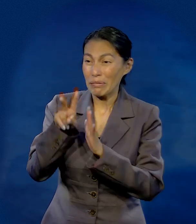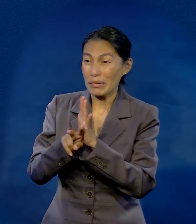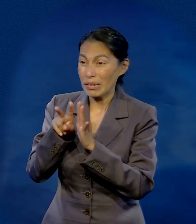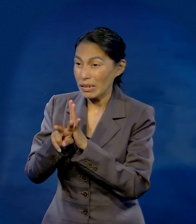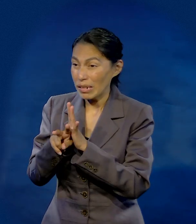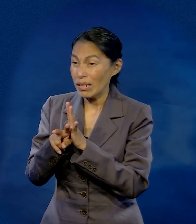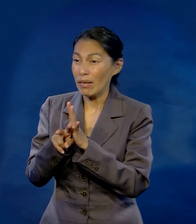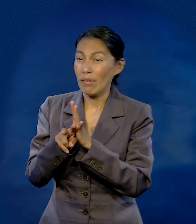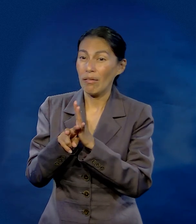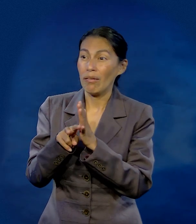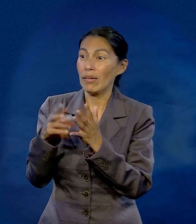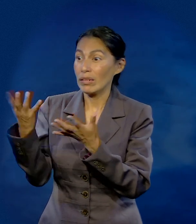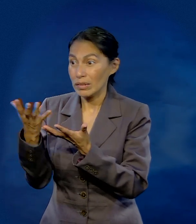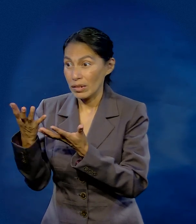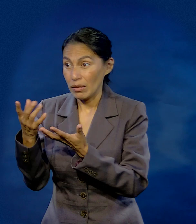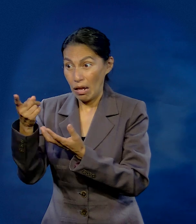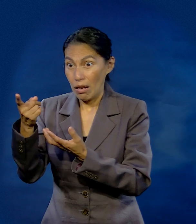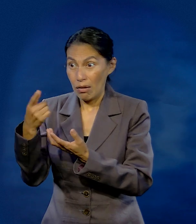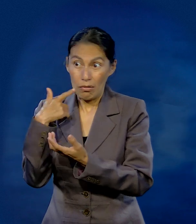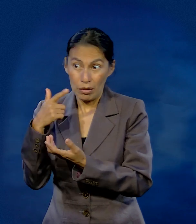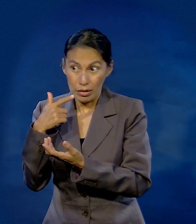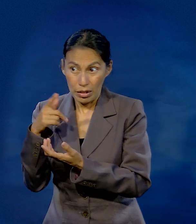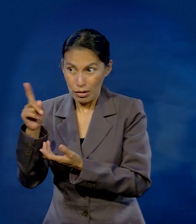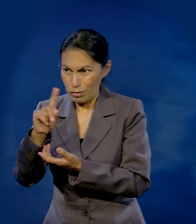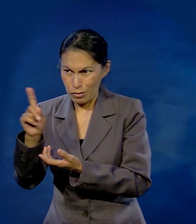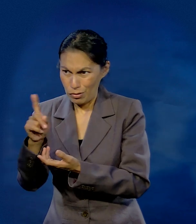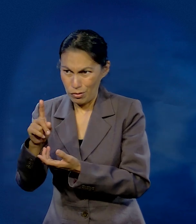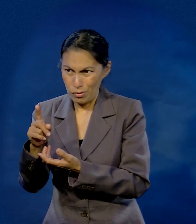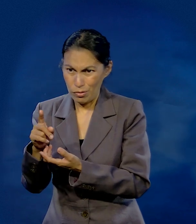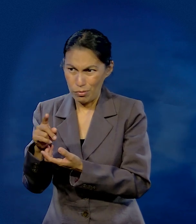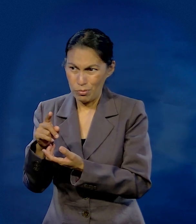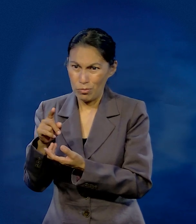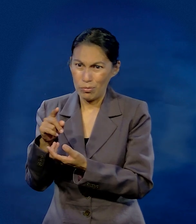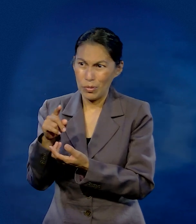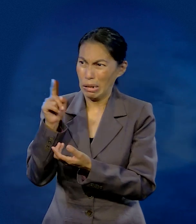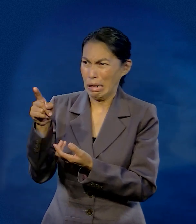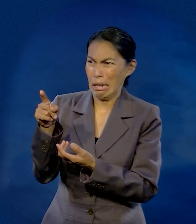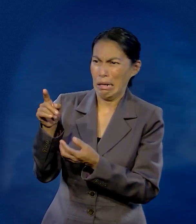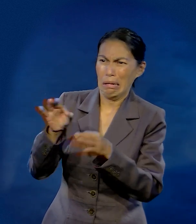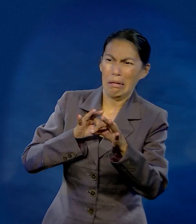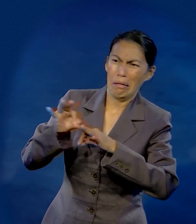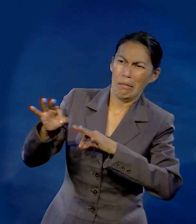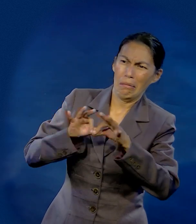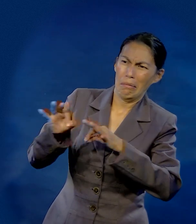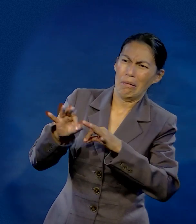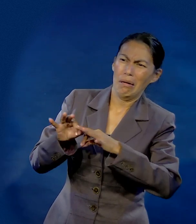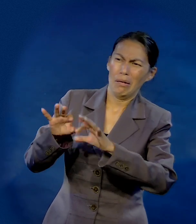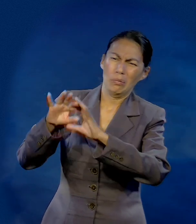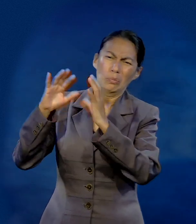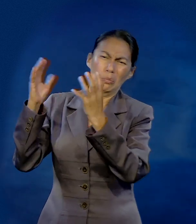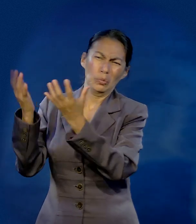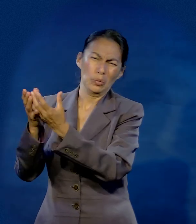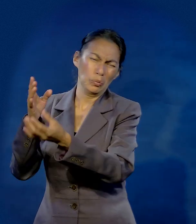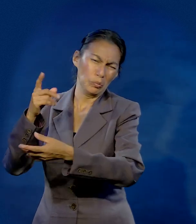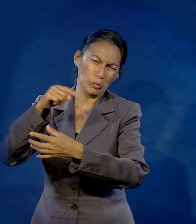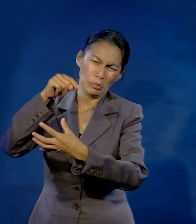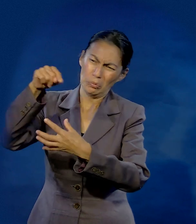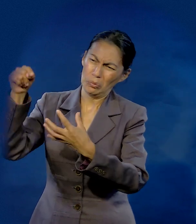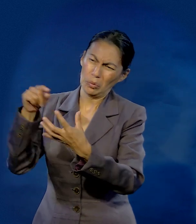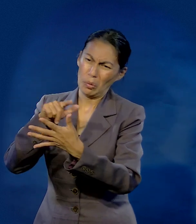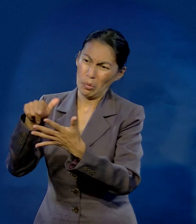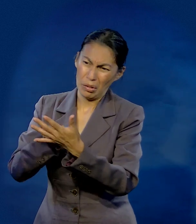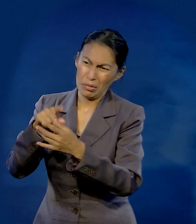abundantes Muchas gracias por la amabilidad Muchas gracias por el saludo que nos han hecho llegar que Dios les bendiga y les guarde